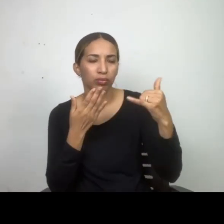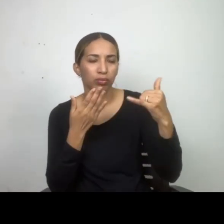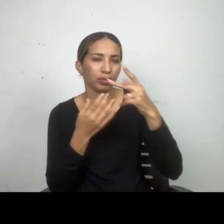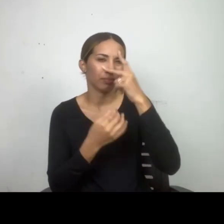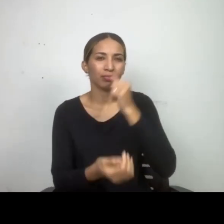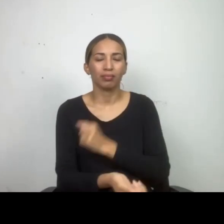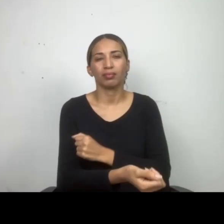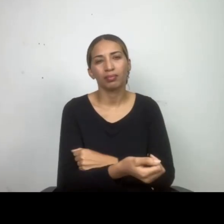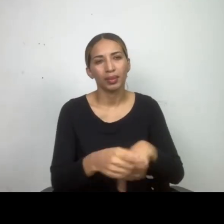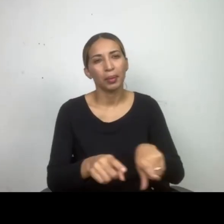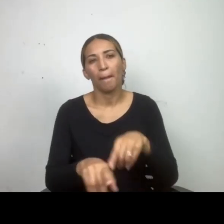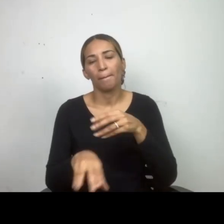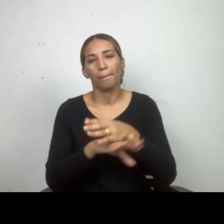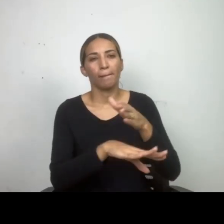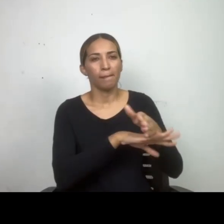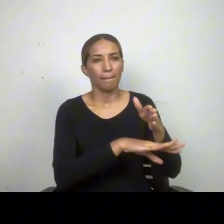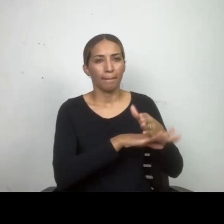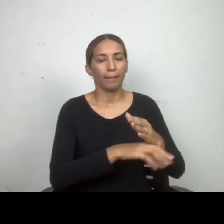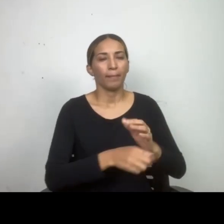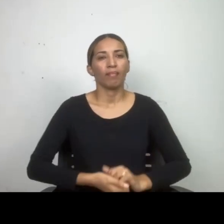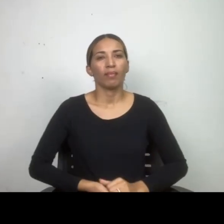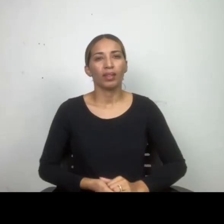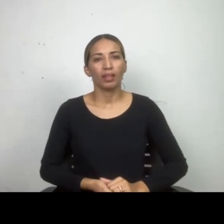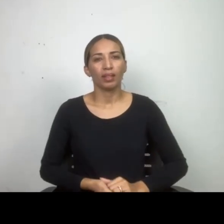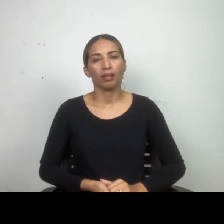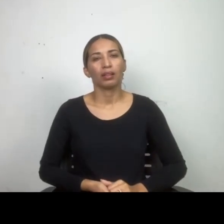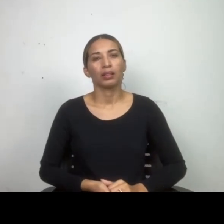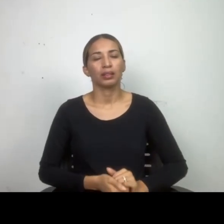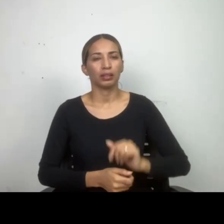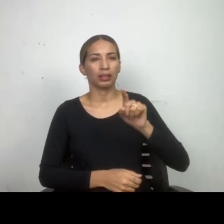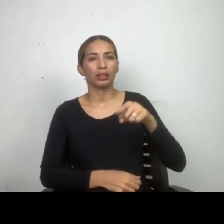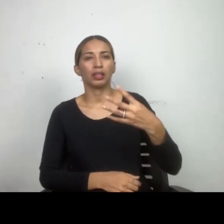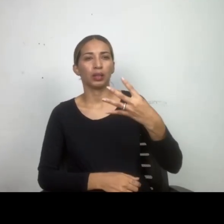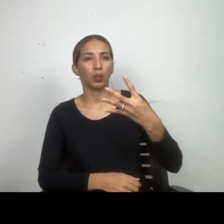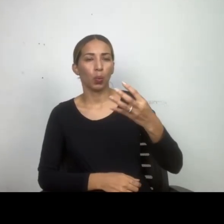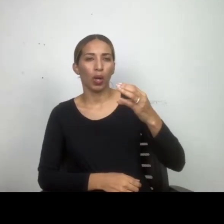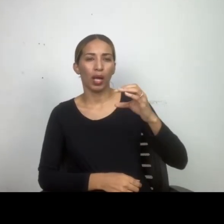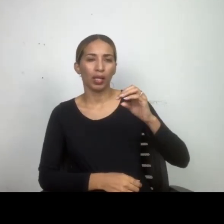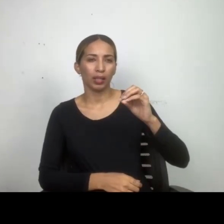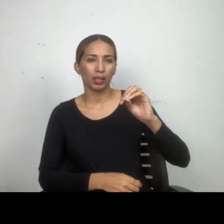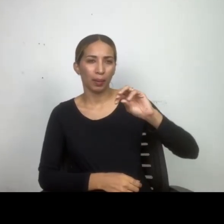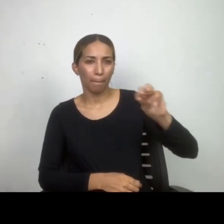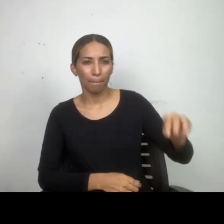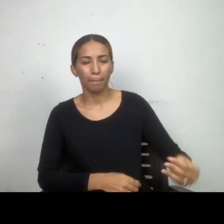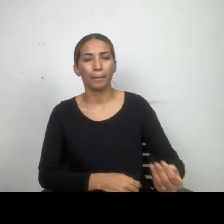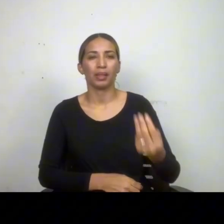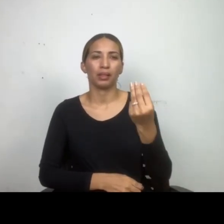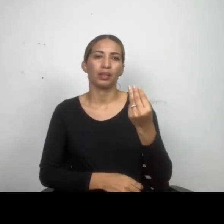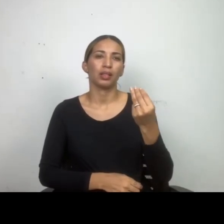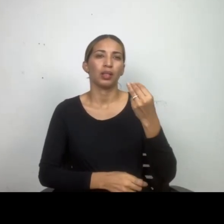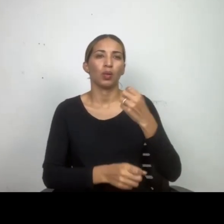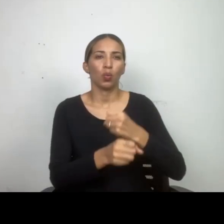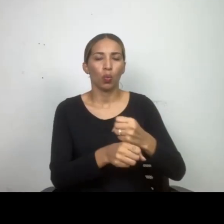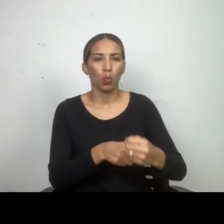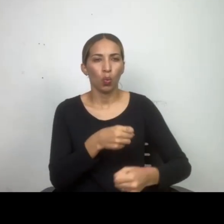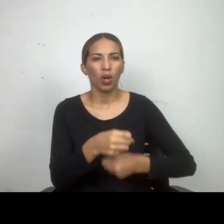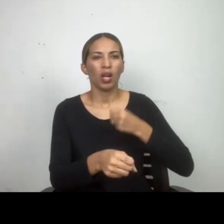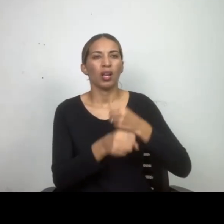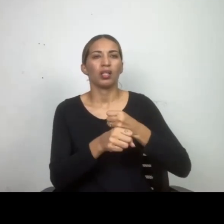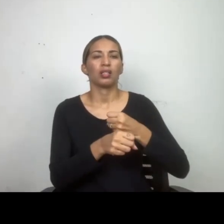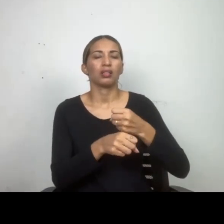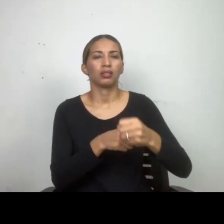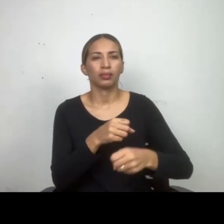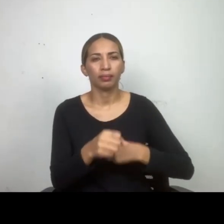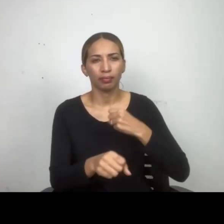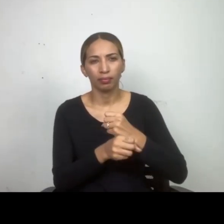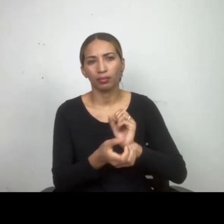comunidades terapêuticas, eles eram em média de 40 milhões por ano. No final de 2021, esse recurso